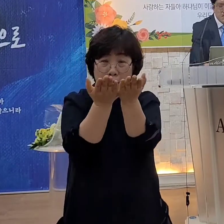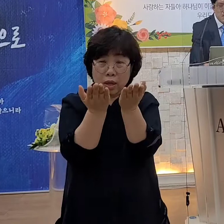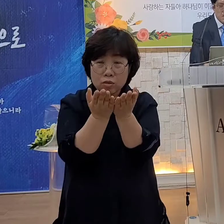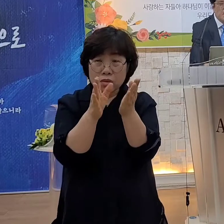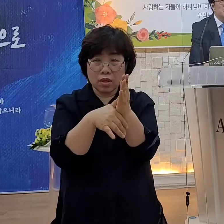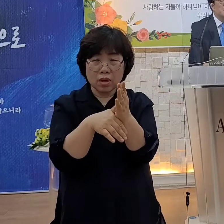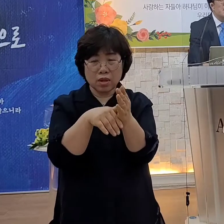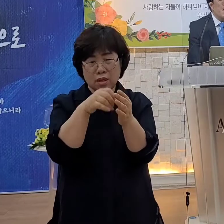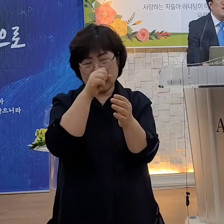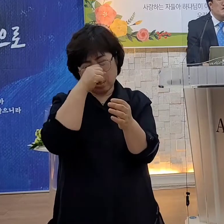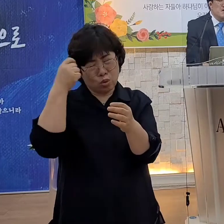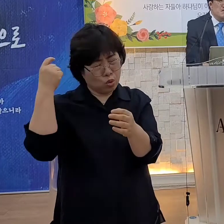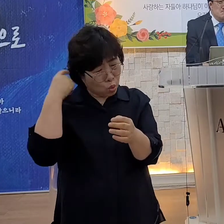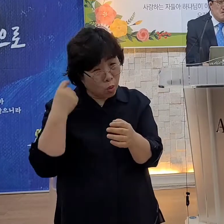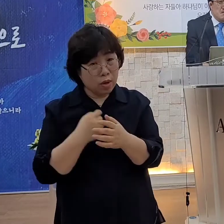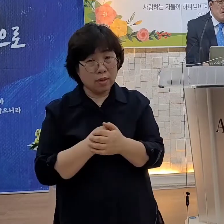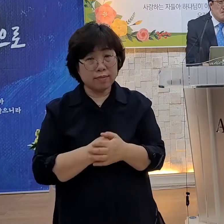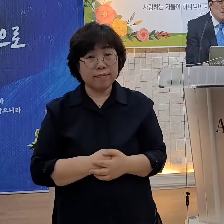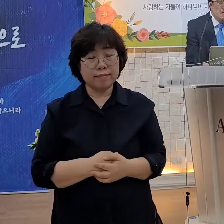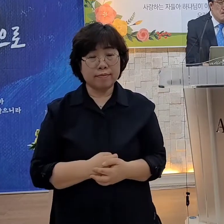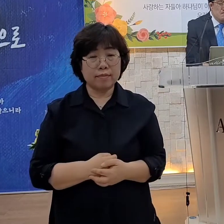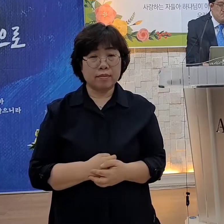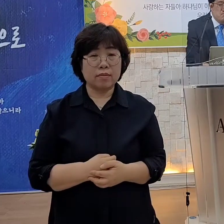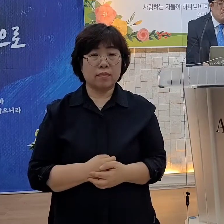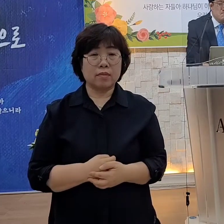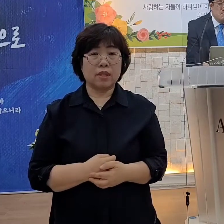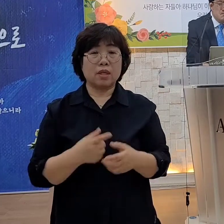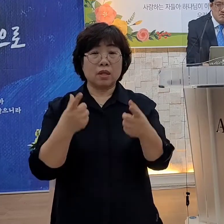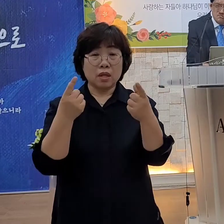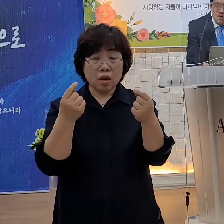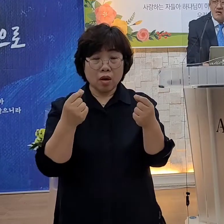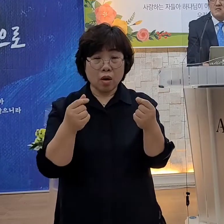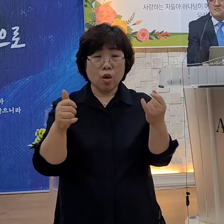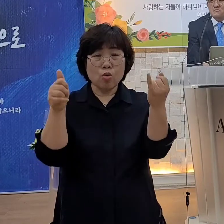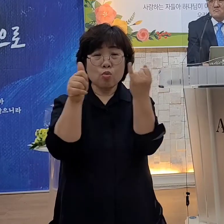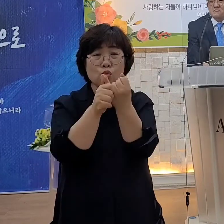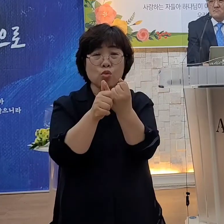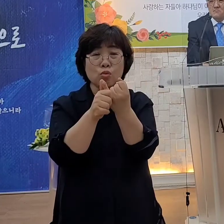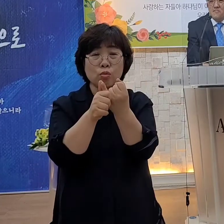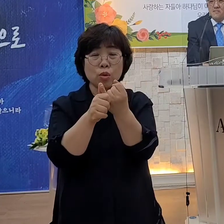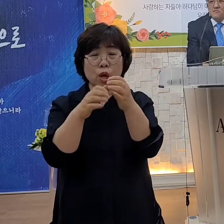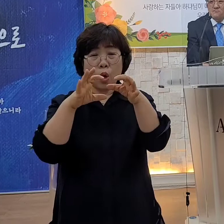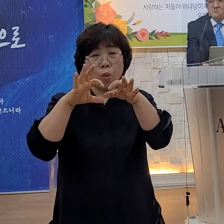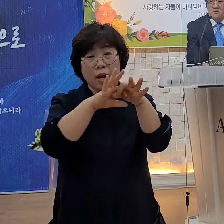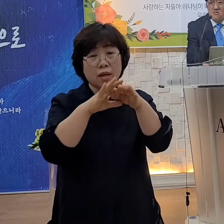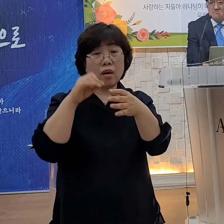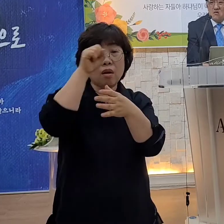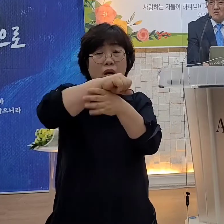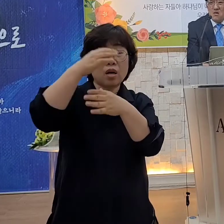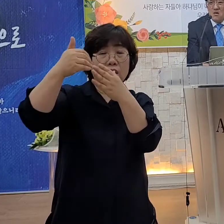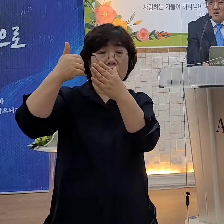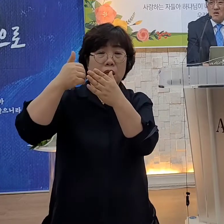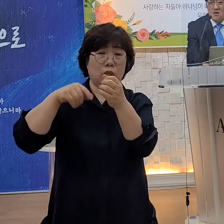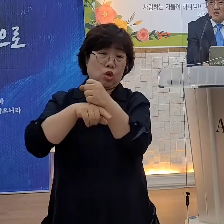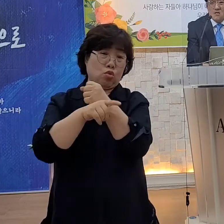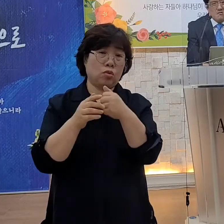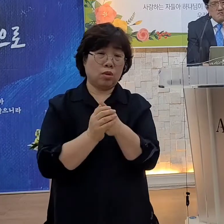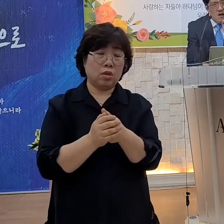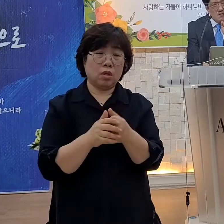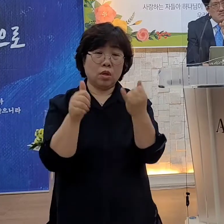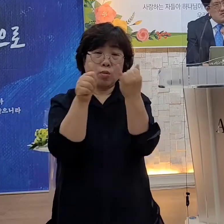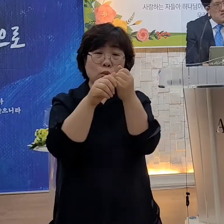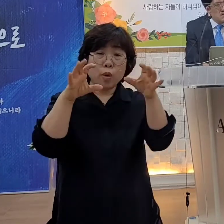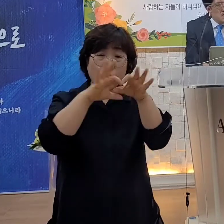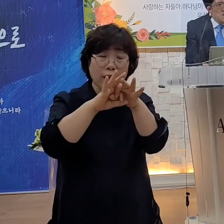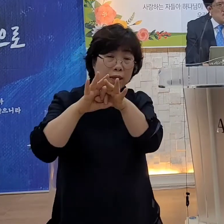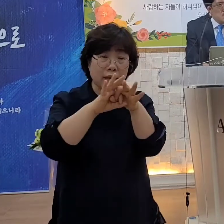여러분, 그래서 이것이 하나님께서 우리에게 부부를 주신 이유다. 부부를 왜 주셨냐? 서로